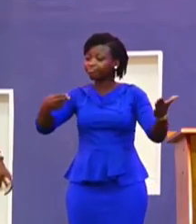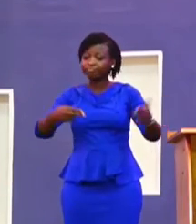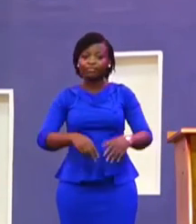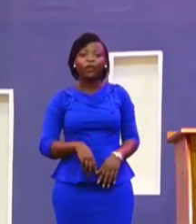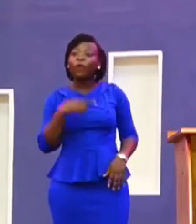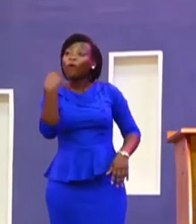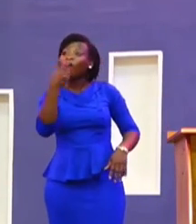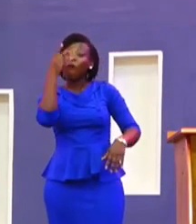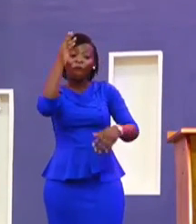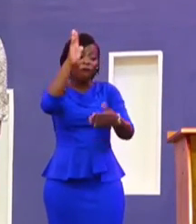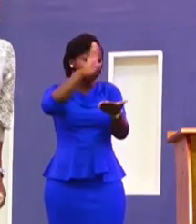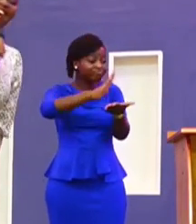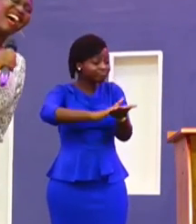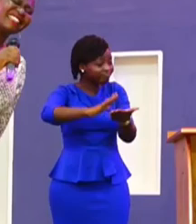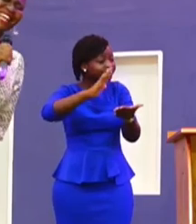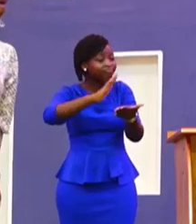asonyiwa,